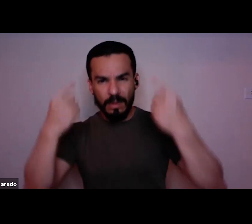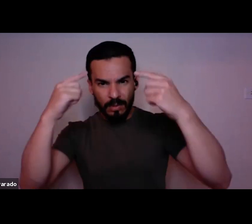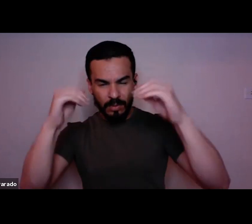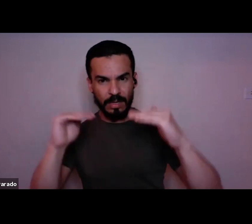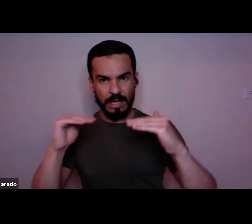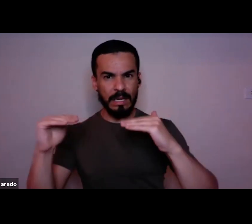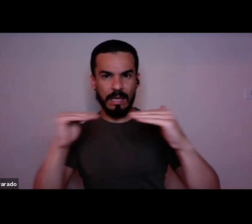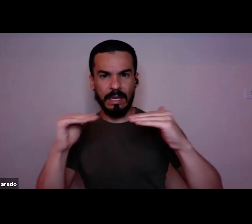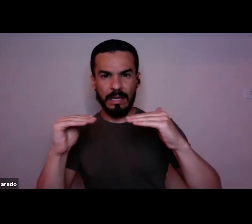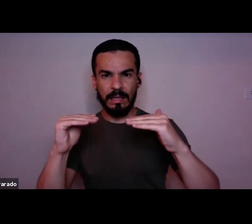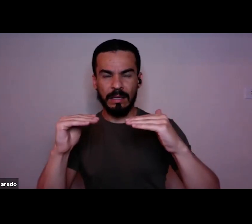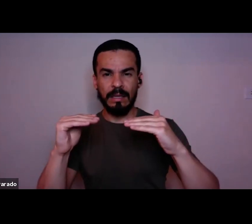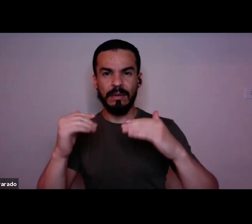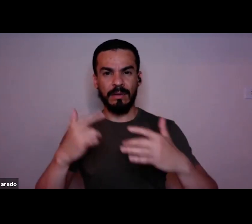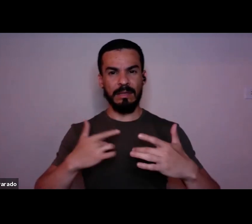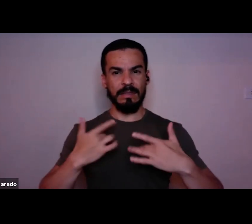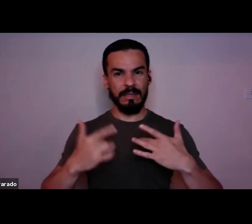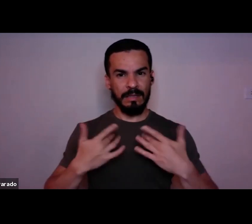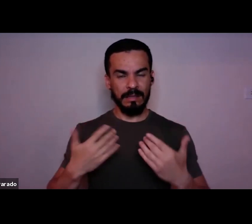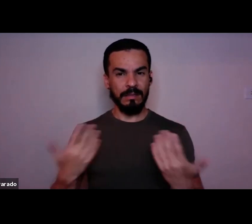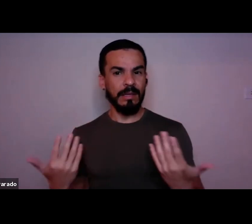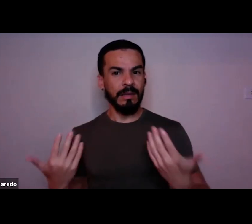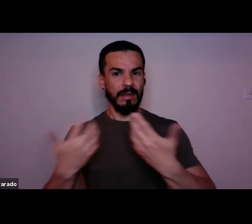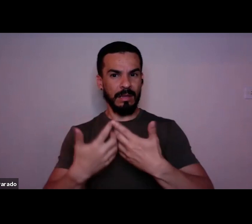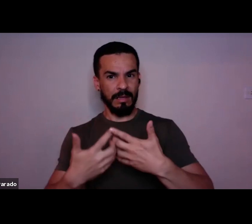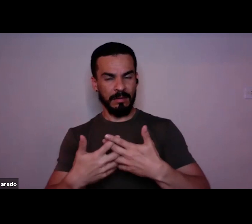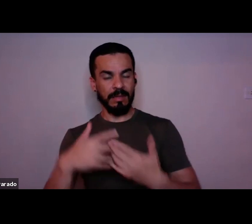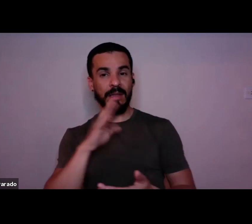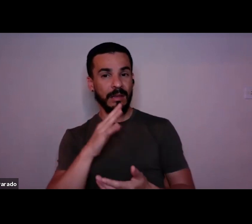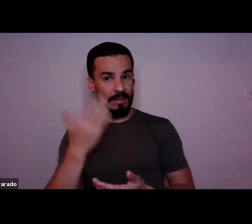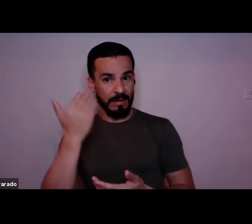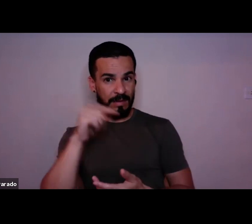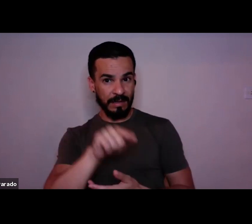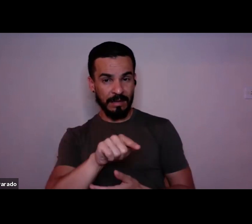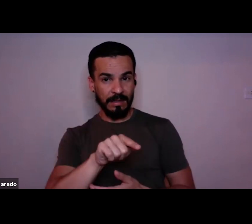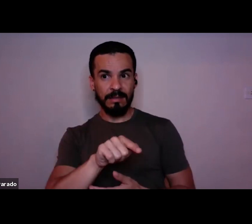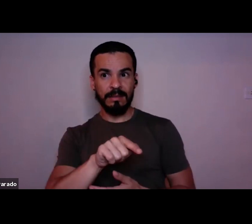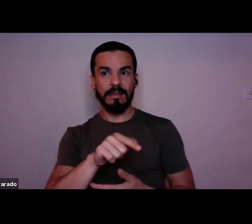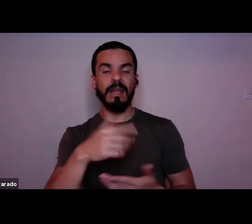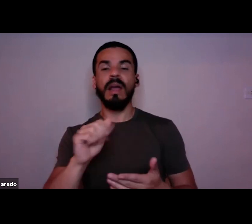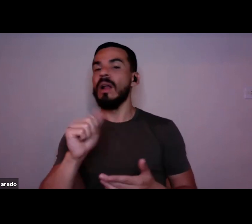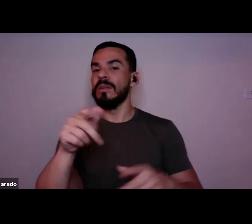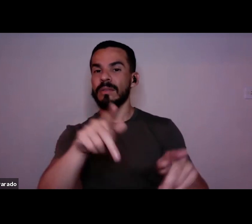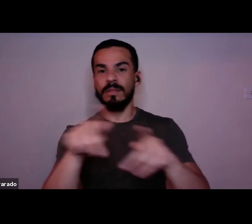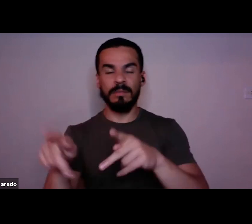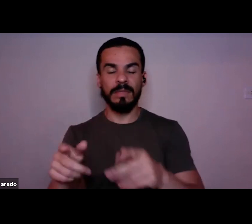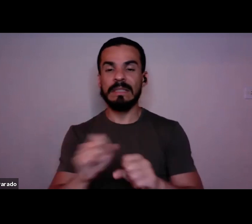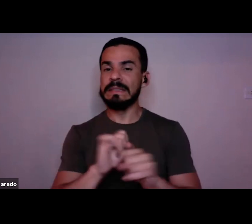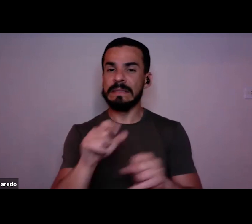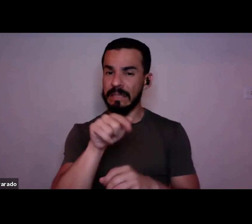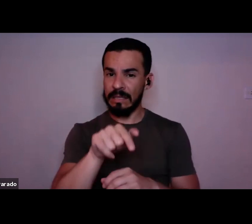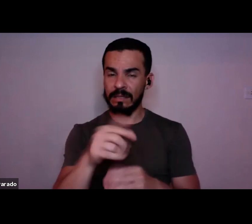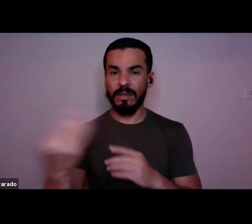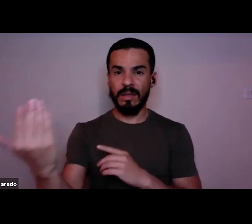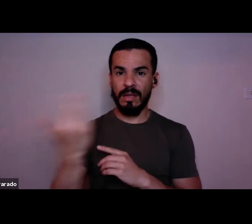entre los sentimientos de empatía de los que hablabas hace un rato hacia las demás personas sin que esto nos